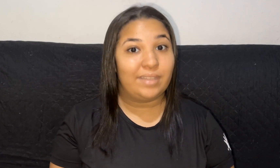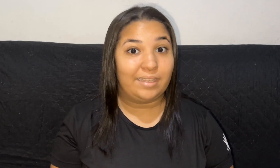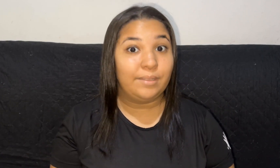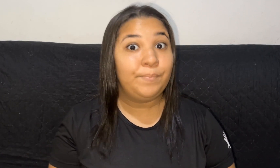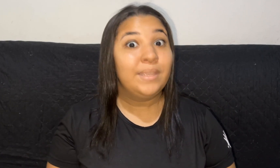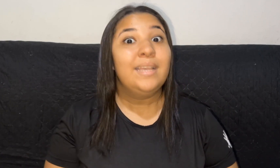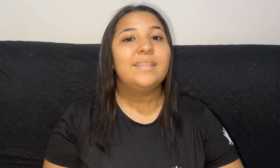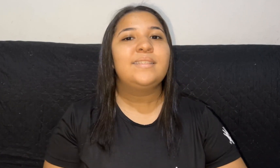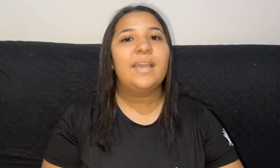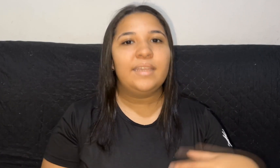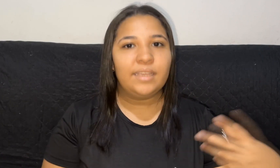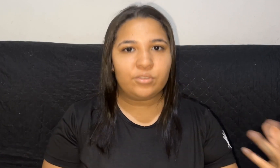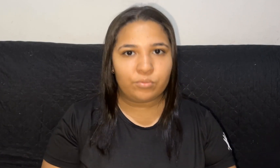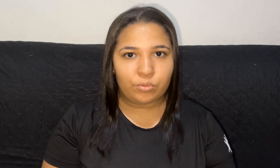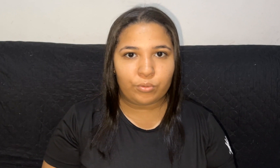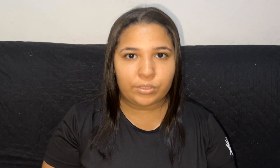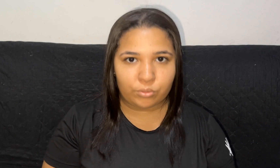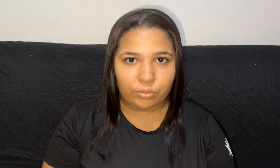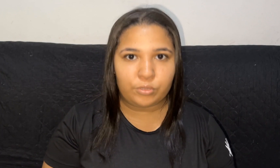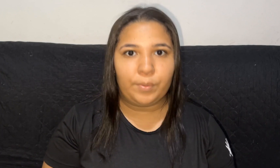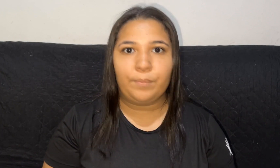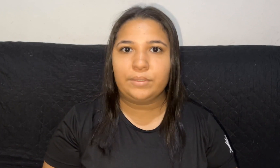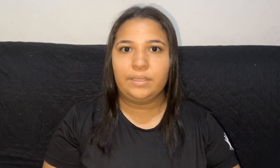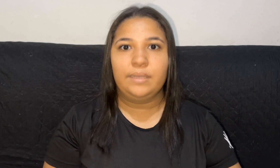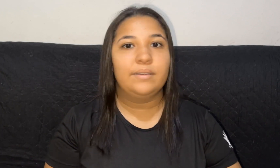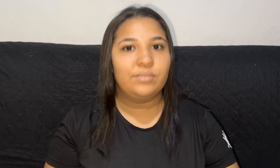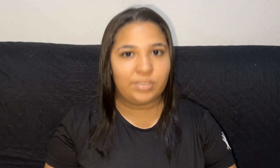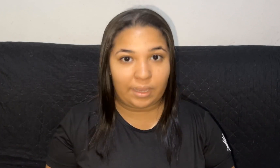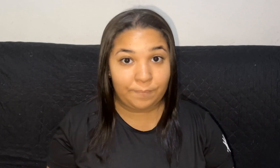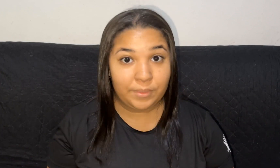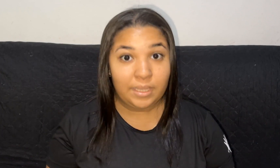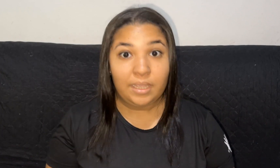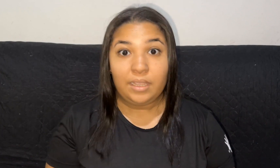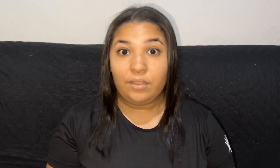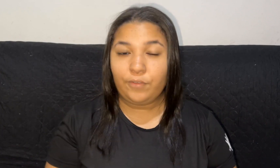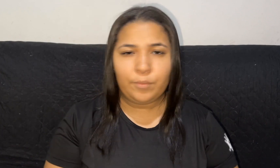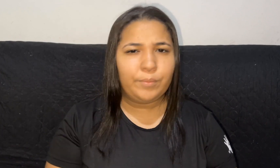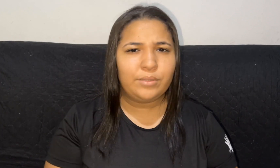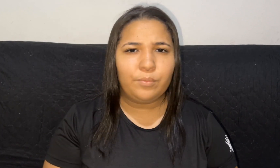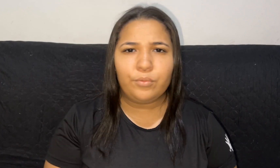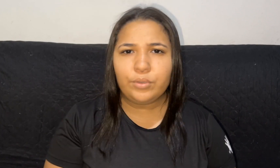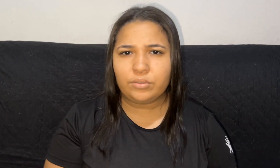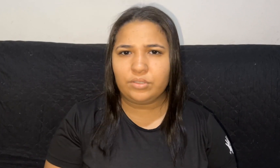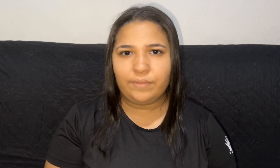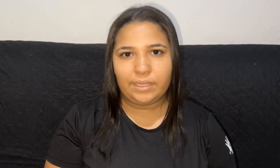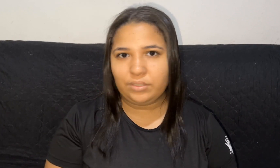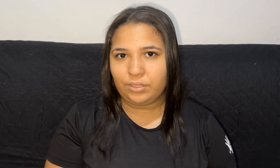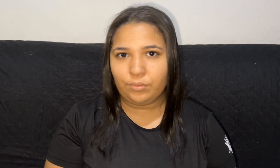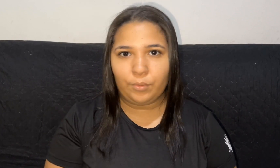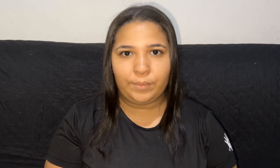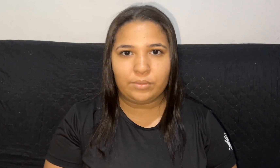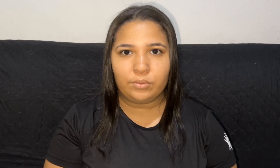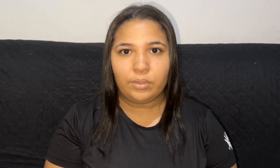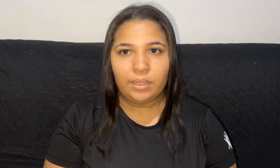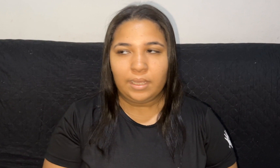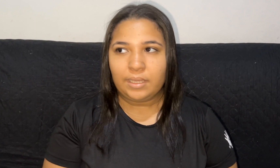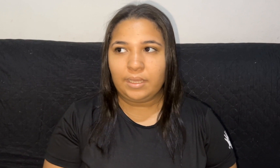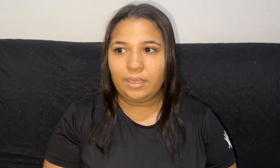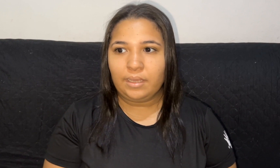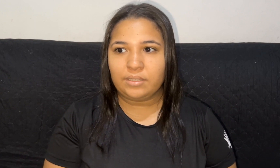encantada. Saía junto com os surdos para poder lanchar. E foi um momento muito divertido, um momento que a